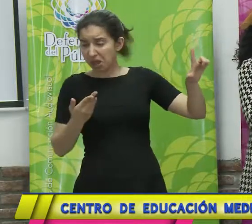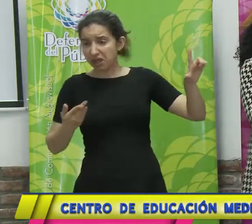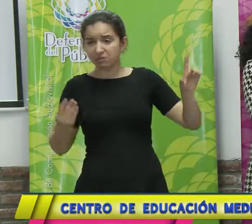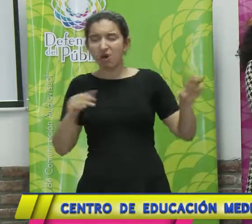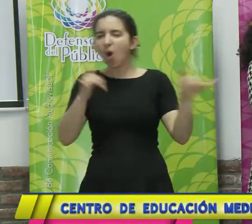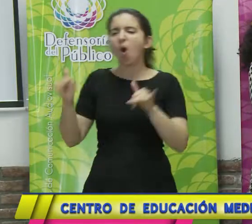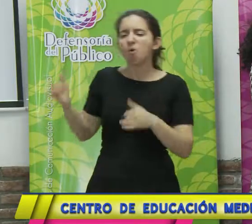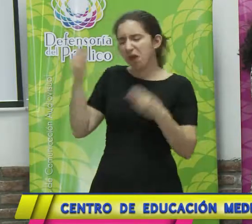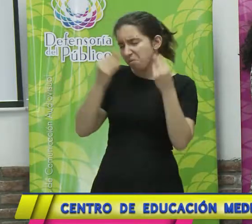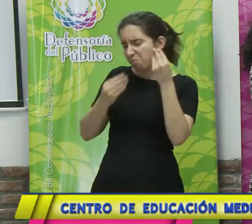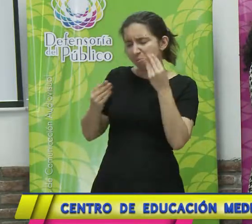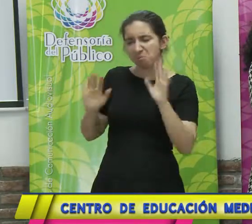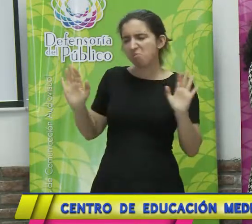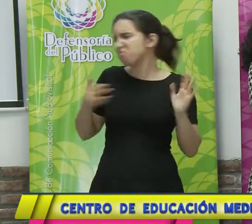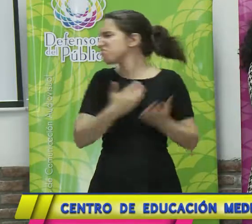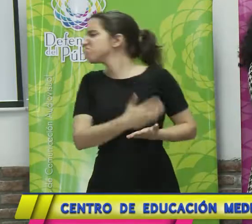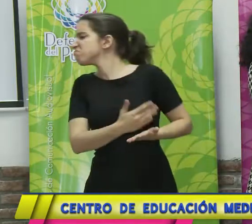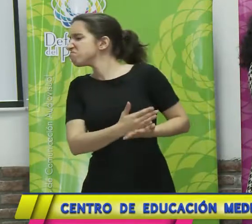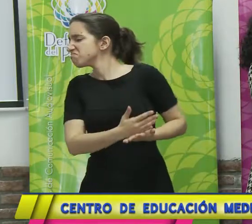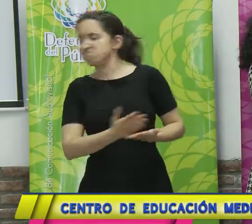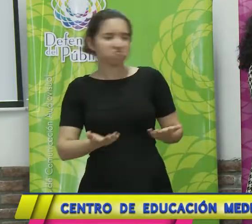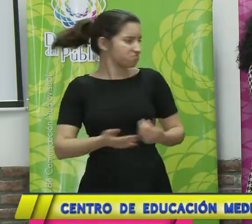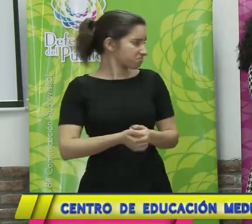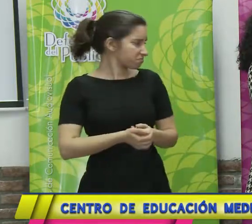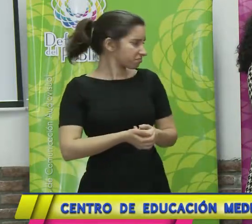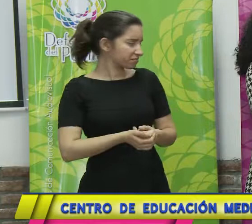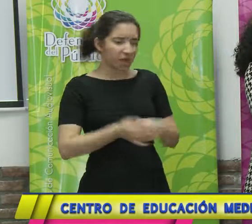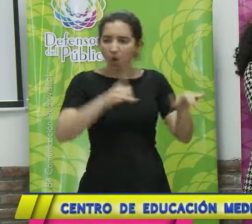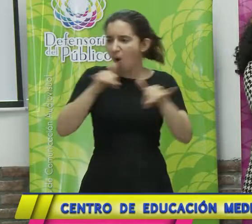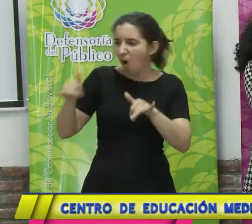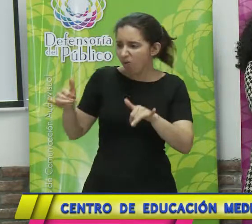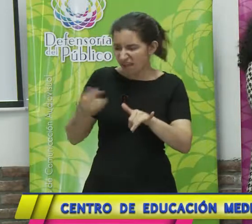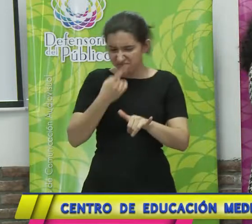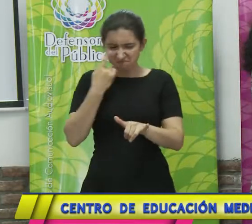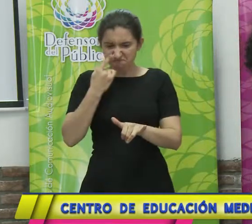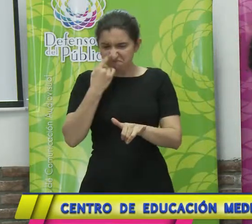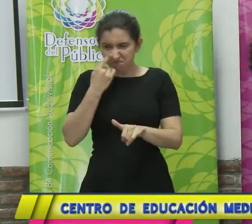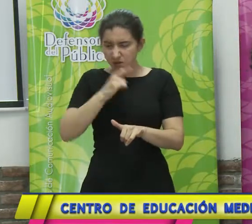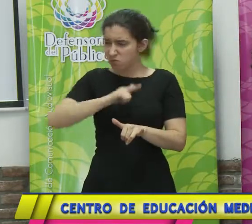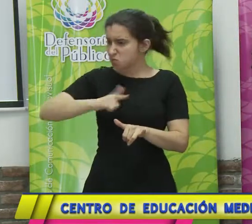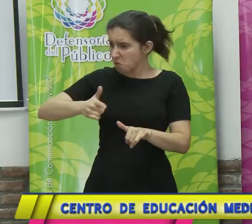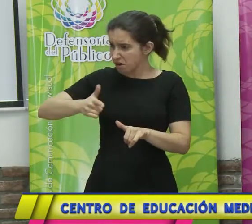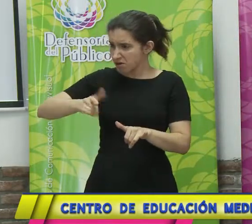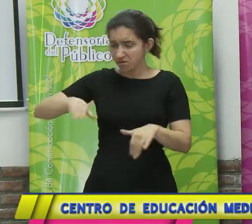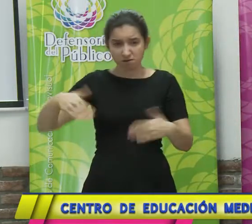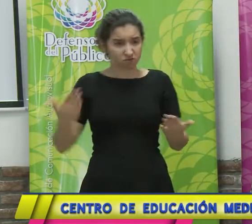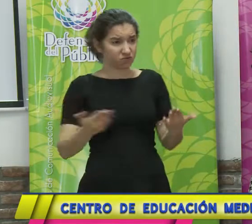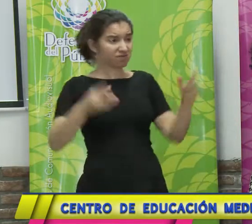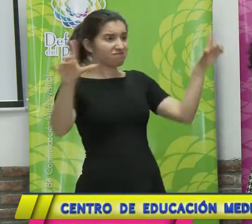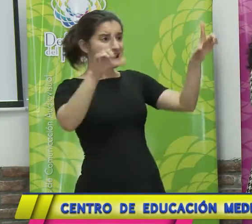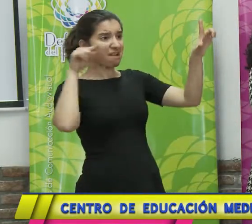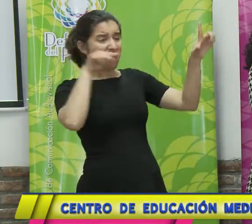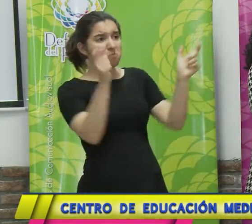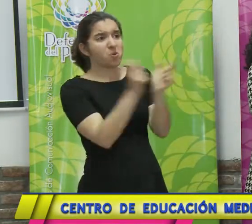preocupamos tampoco por eso por claro Hay poco interés de parte nuestra Por eso hay un solo programa